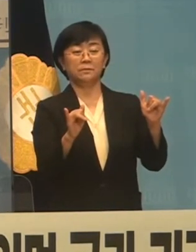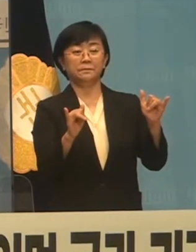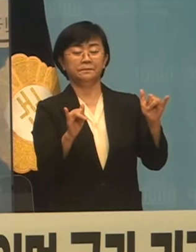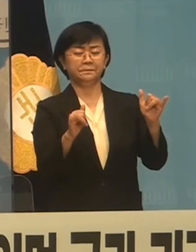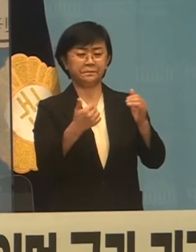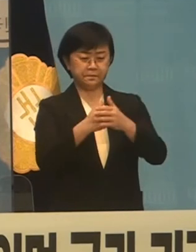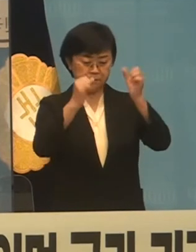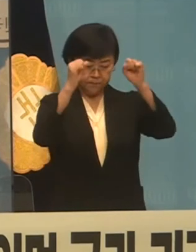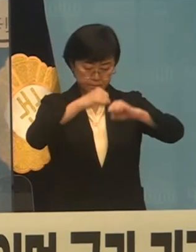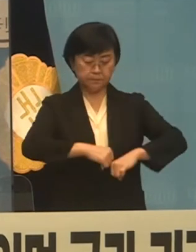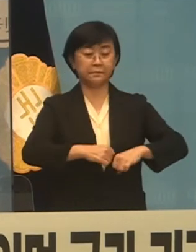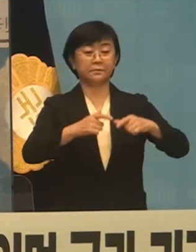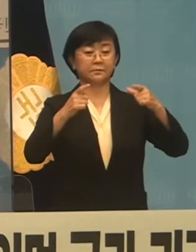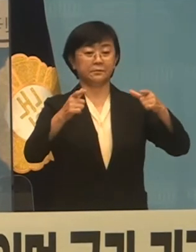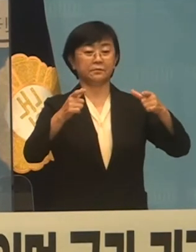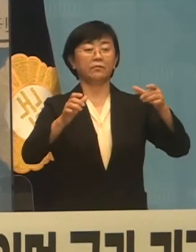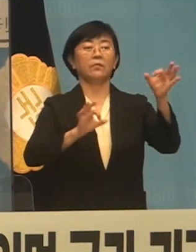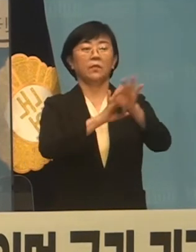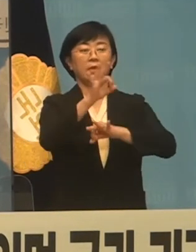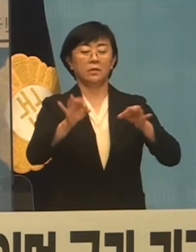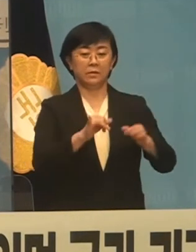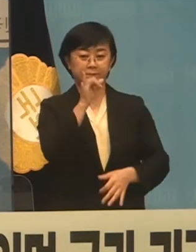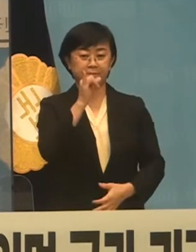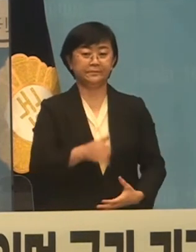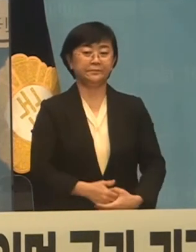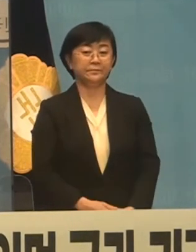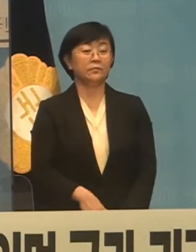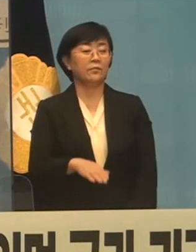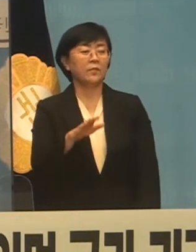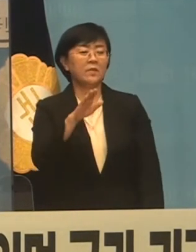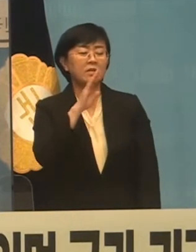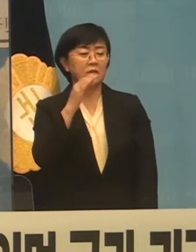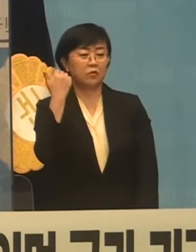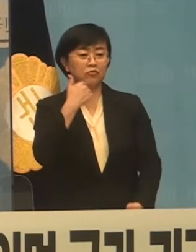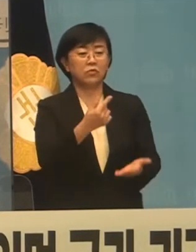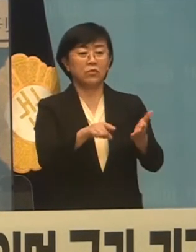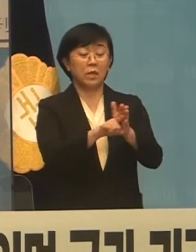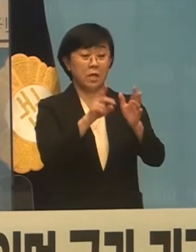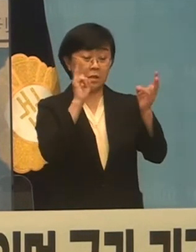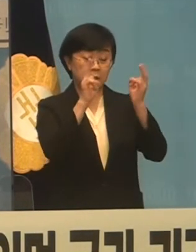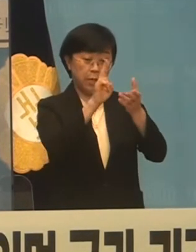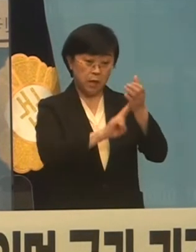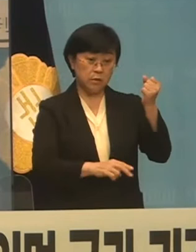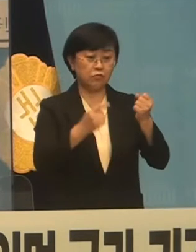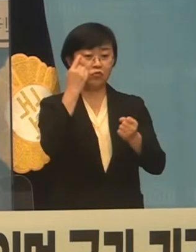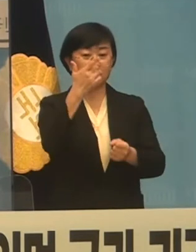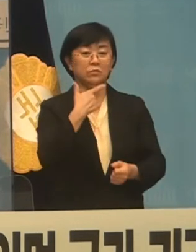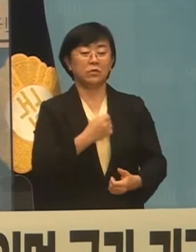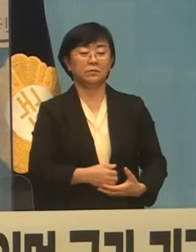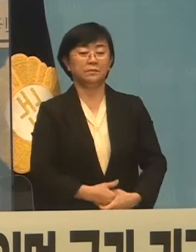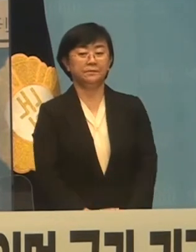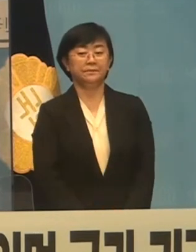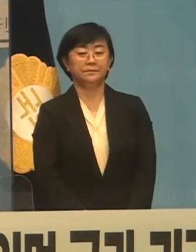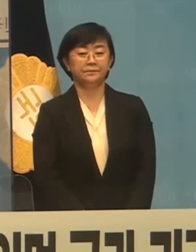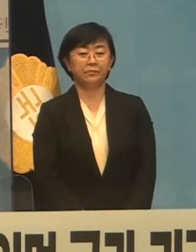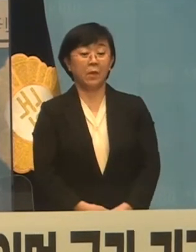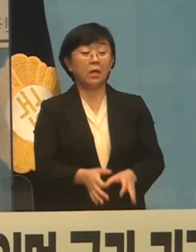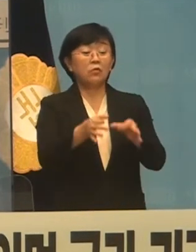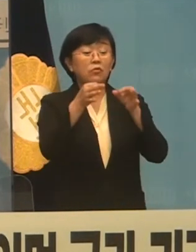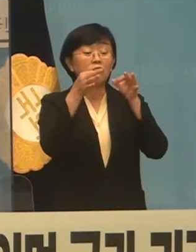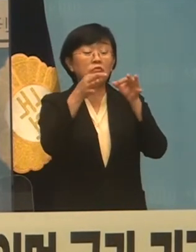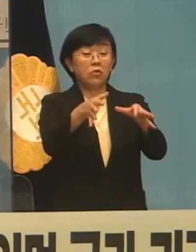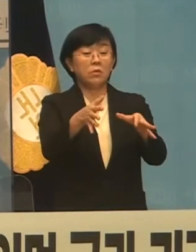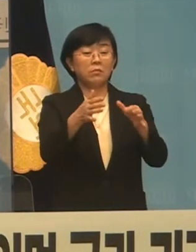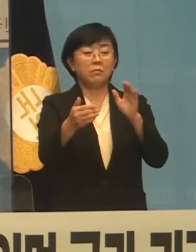노동자와 파탄난 지역 경제가 남습니다. 과연 누구를 위한 매각인지 묻지 않을 수 없습니다. 이